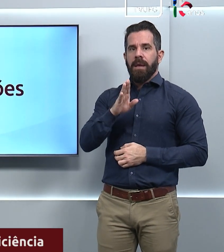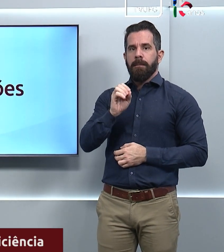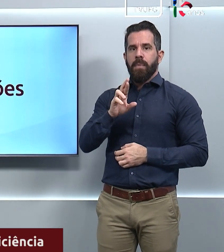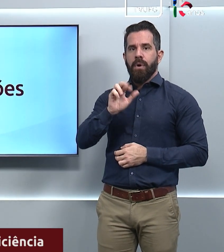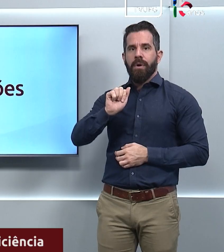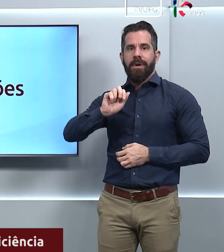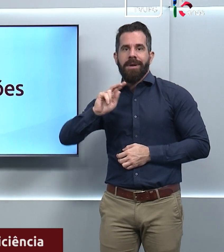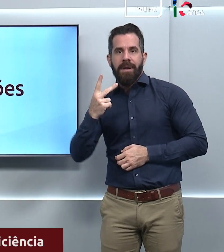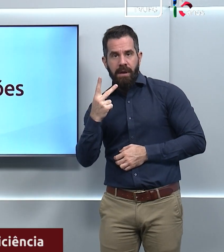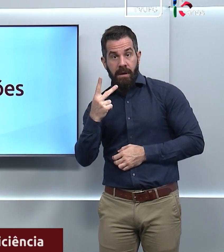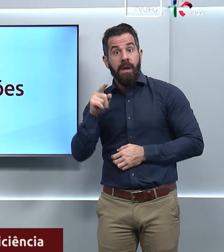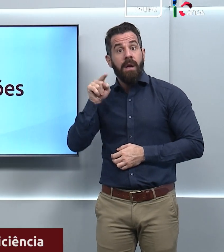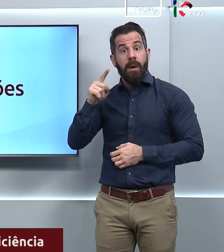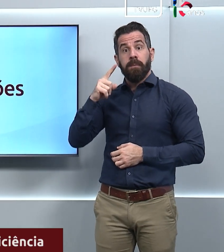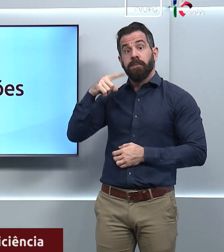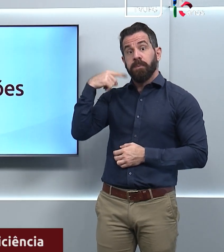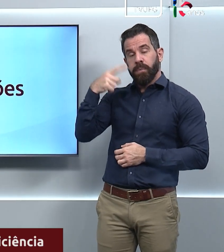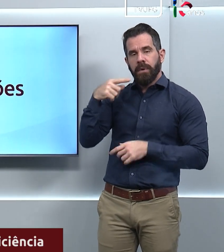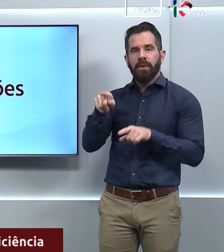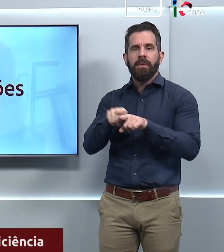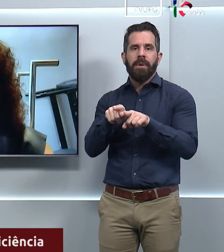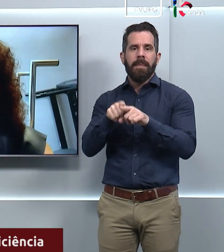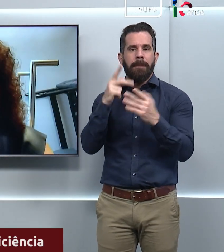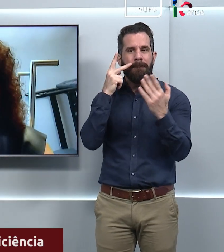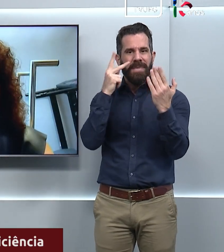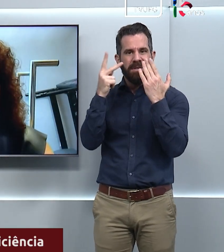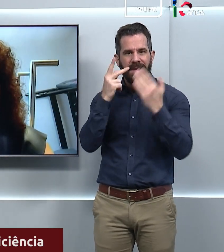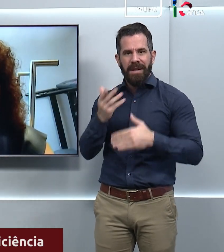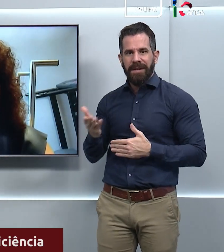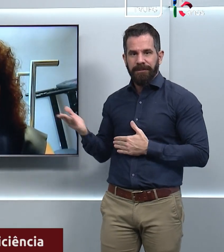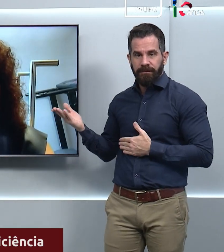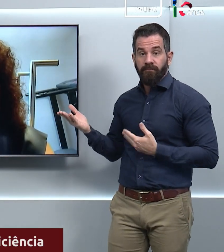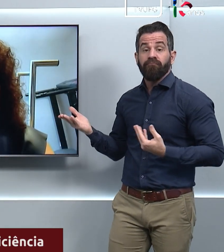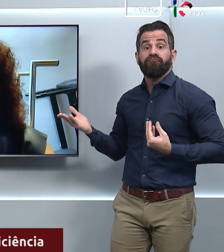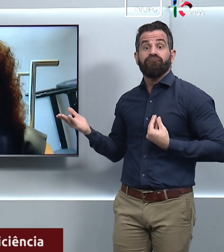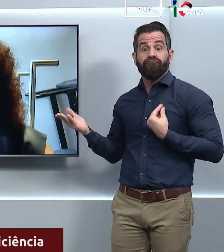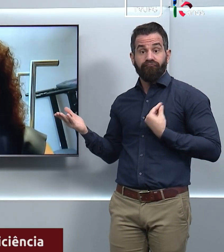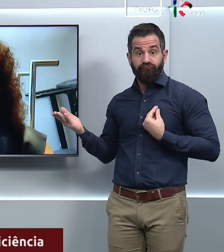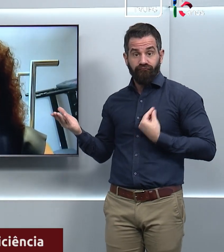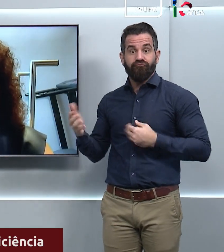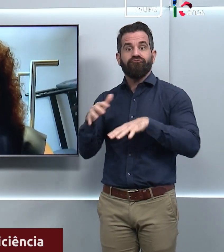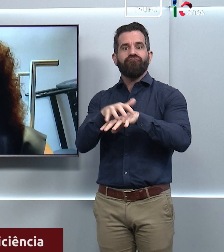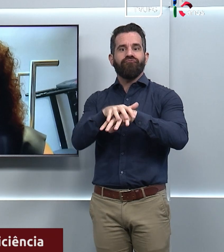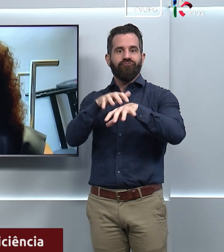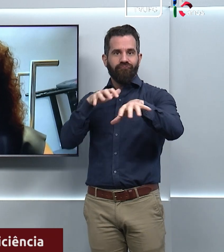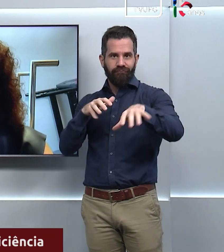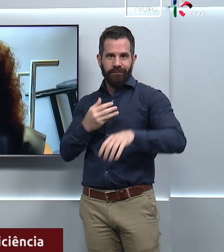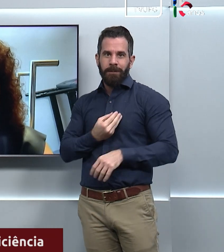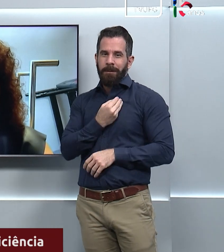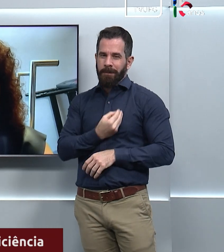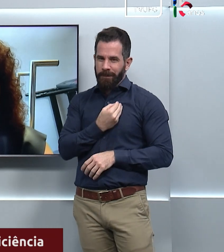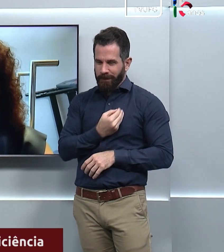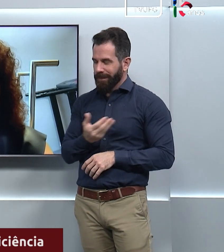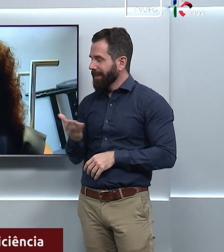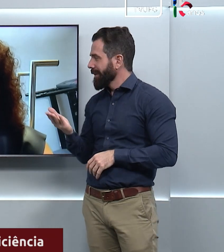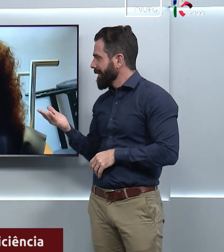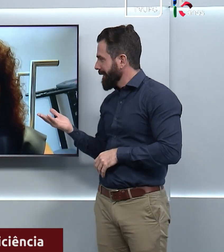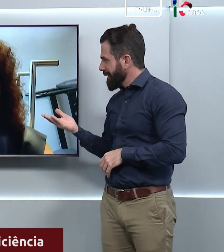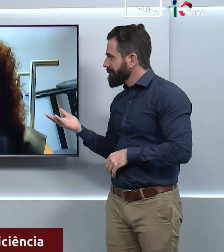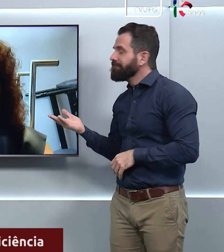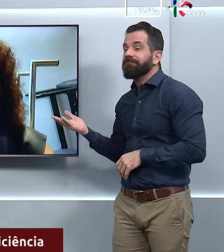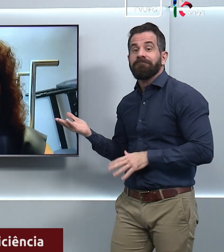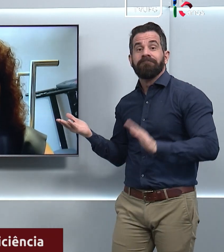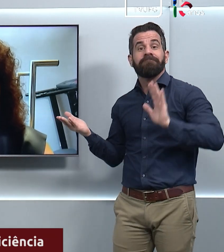que é advogada e psicanalista. A Débora vai aparecer de forma remota, já está aparecendo aqui de forma remota com a gente na nossa